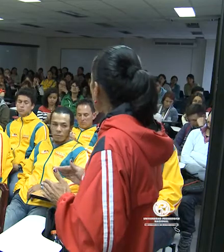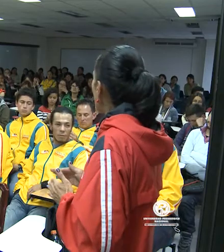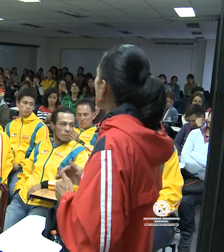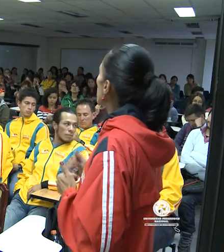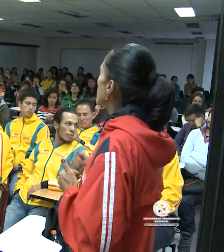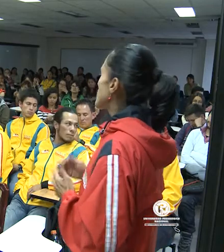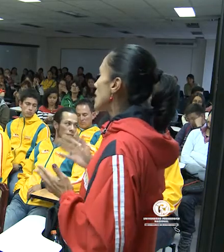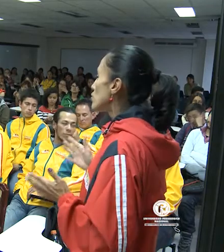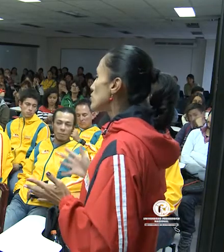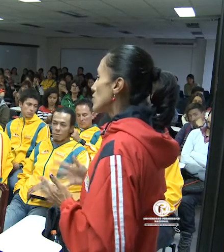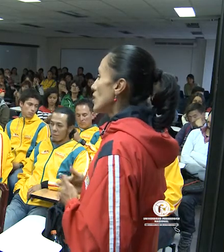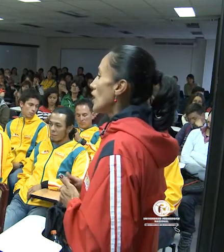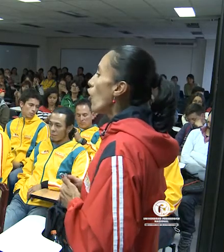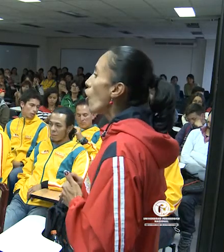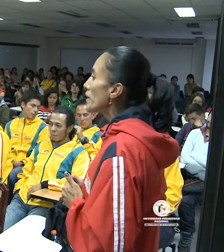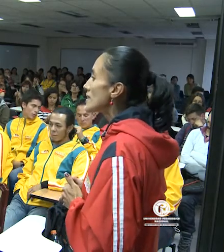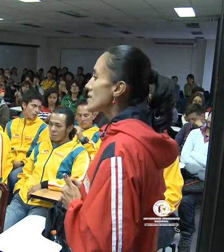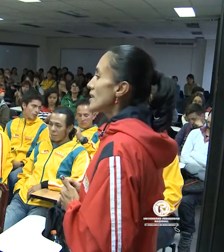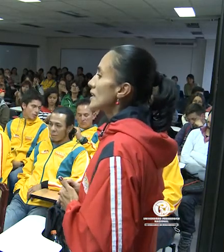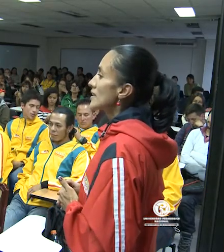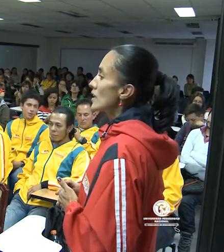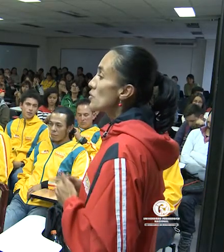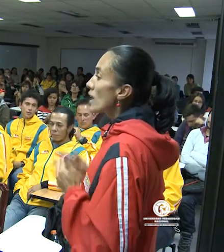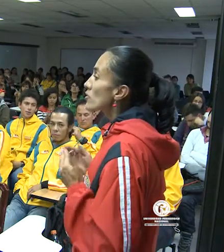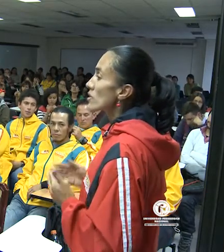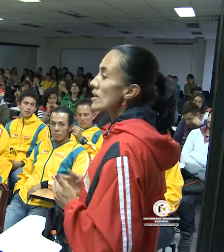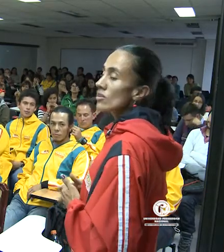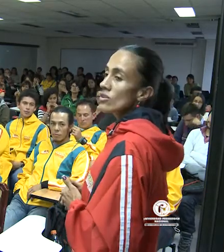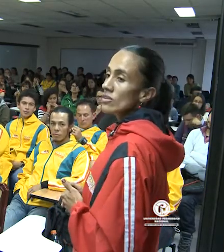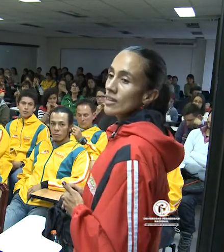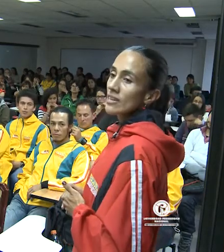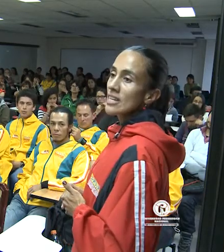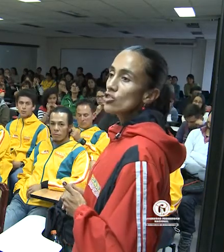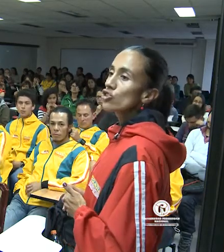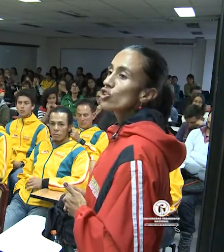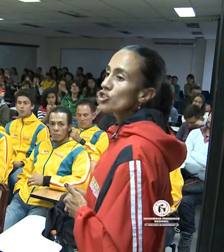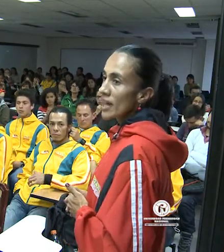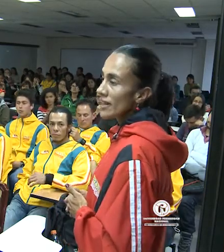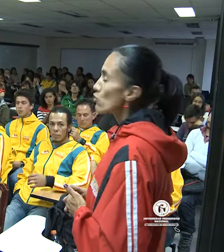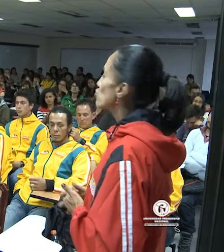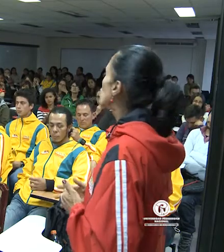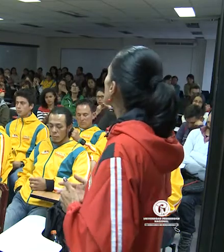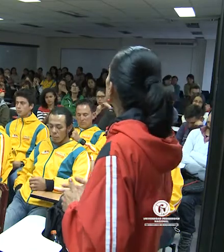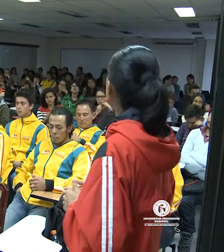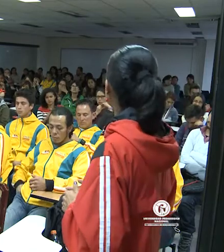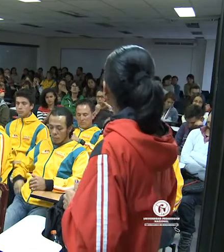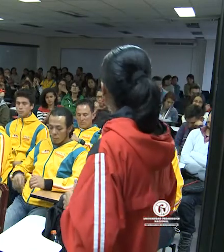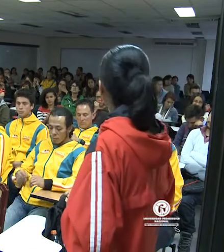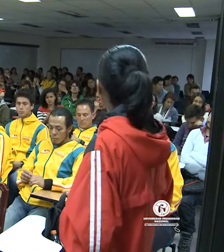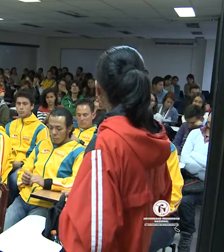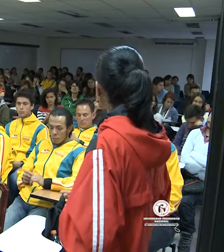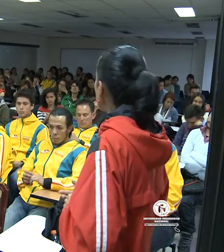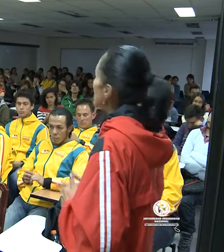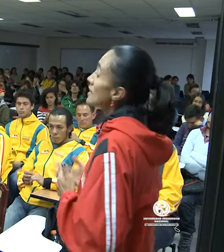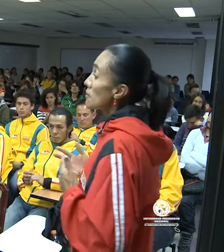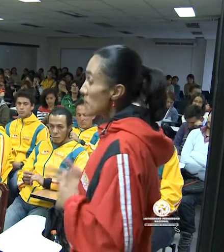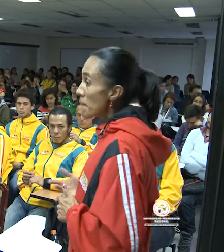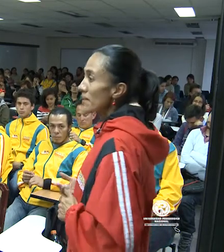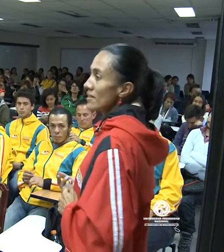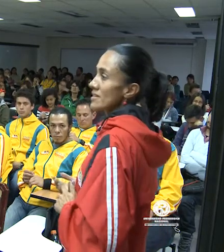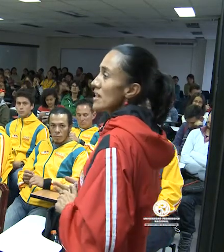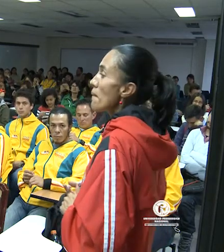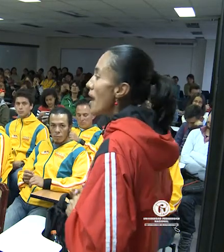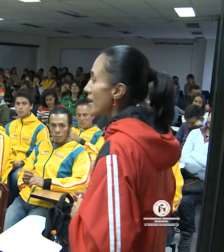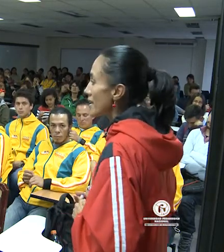recreación, movilizamos jóvenes que tienen un alto rango de riesgo social, de consumo de sustancias psicoactivas, que